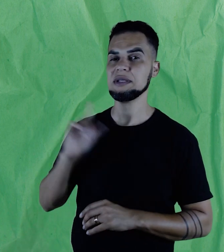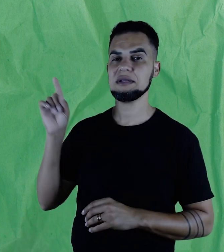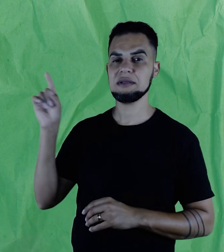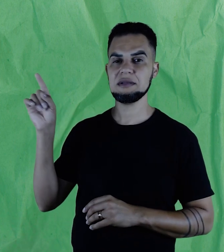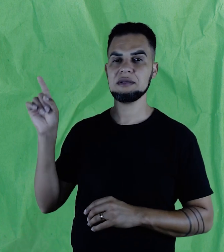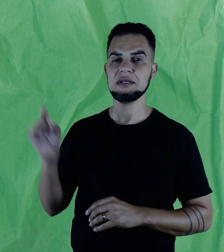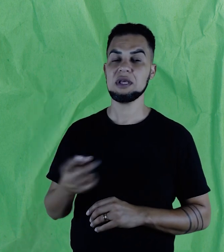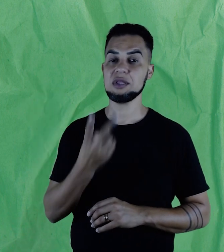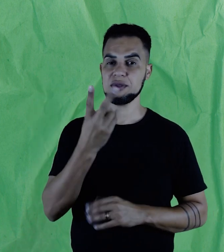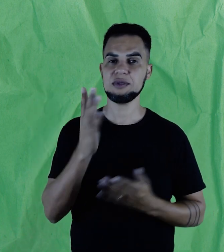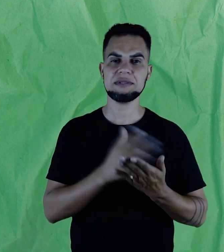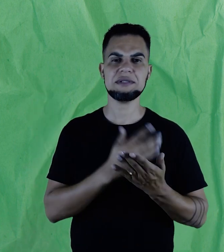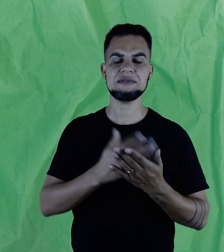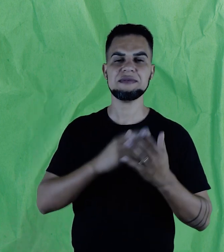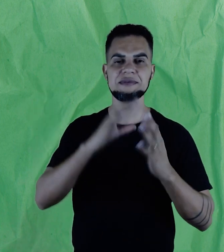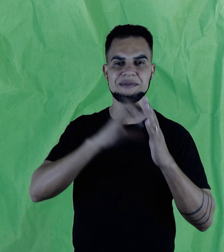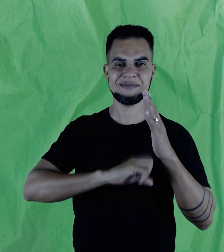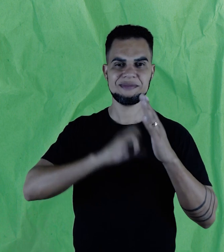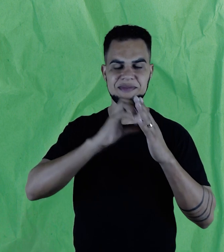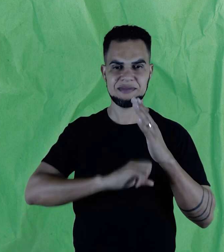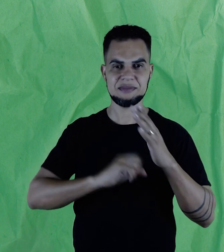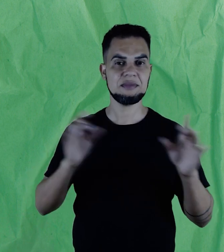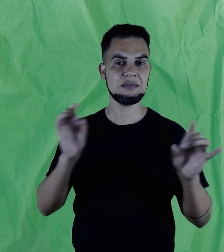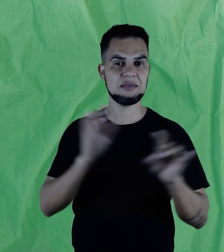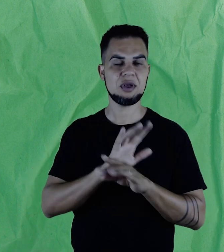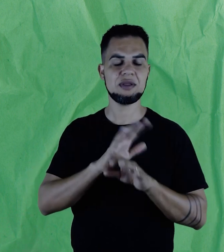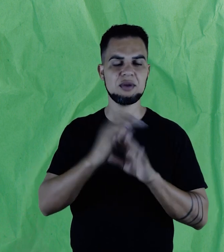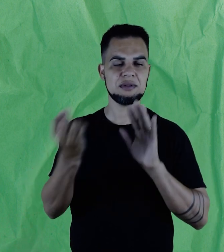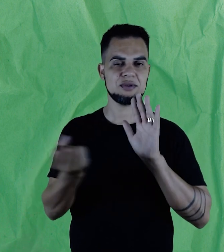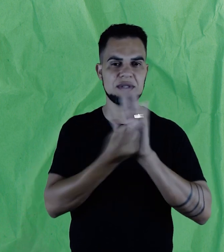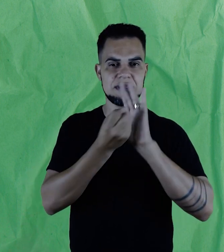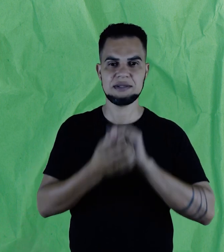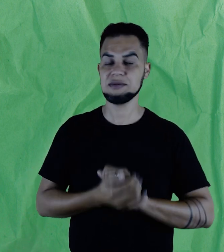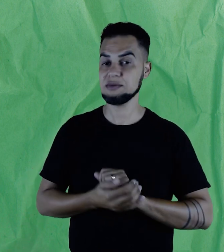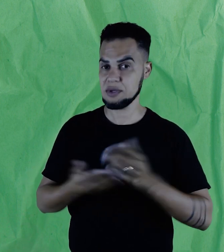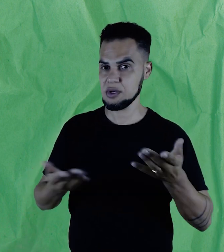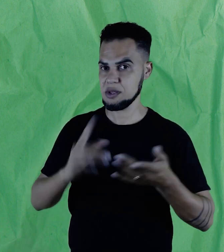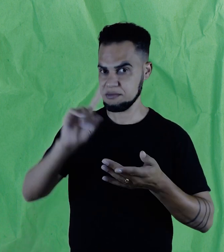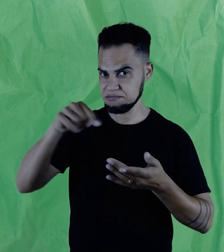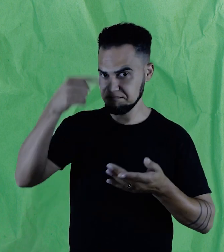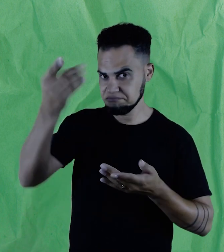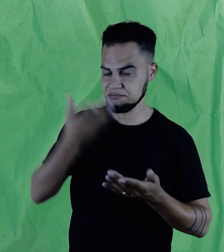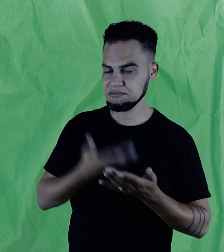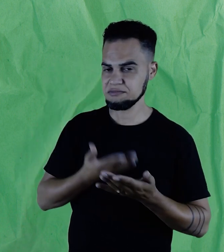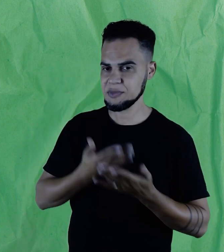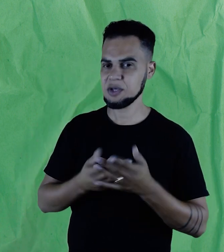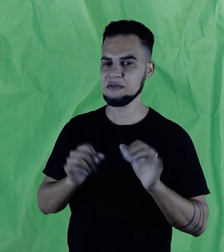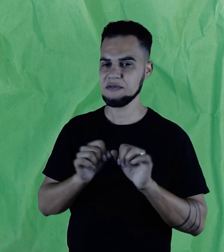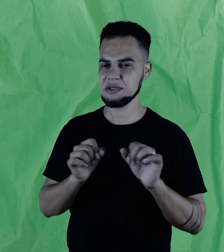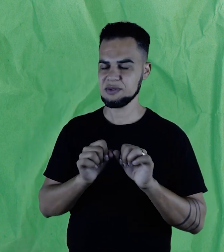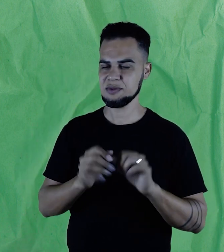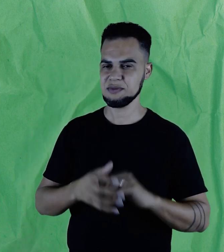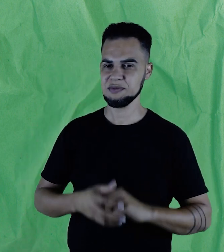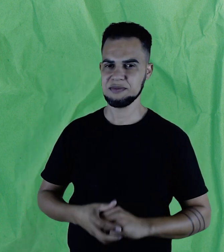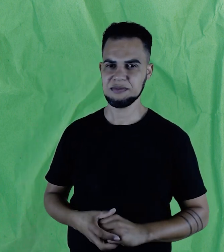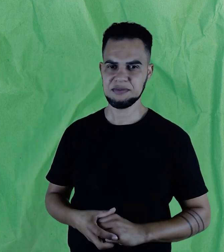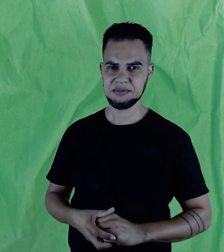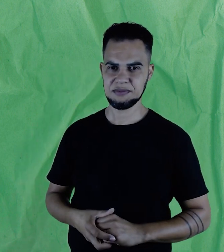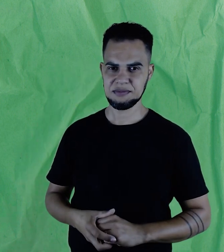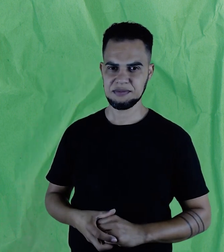aqui 2 livros cadastrados e a autenticação. Agora na próxima aula a gente faz isso lá no código.